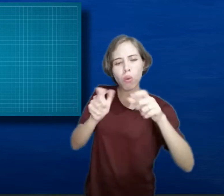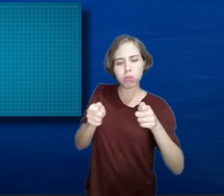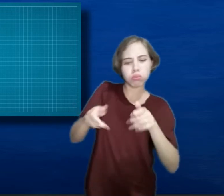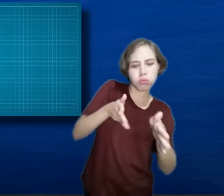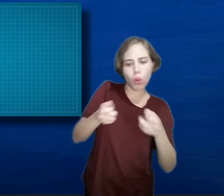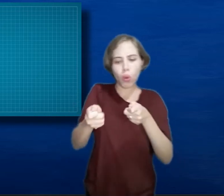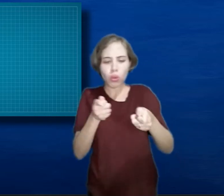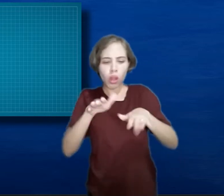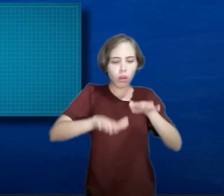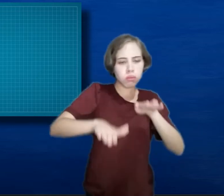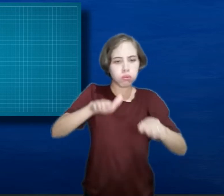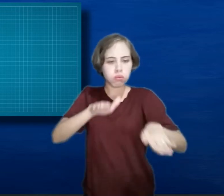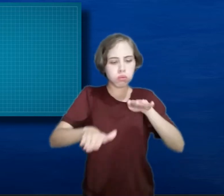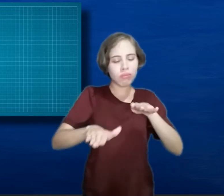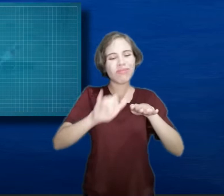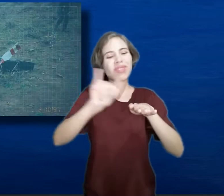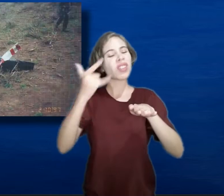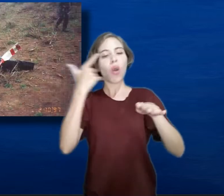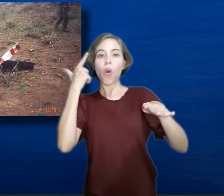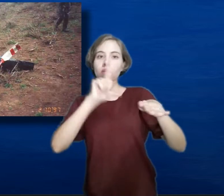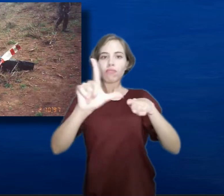absolutamente necessário haver ajustes constantes.